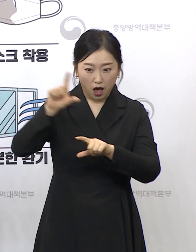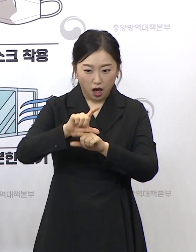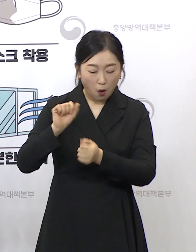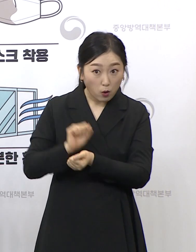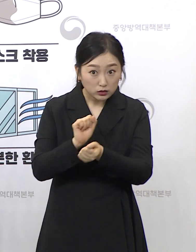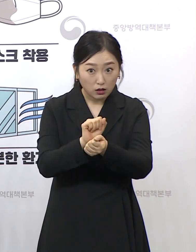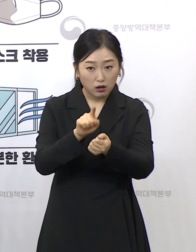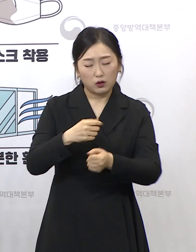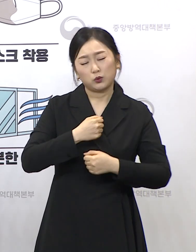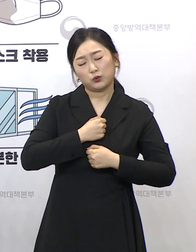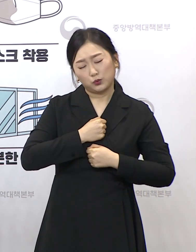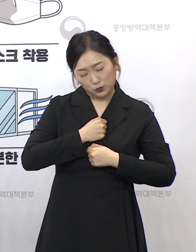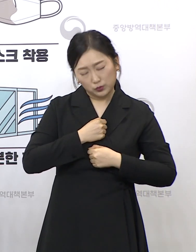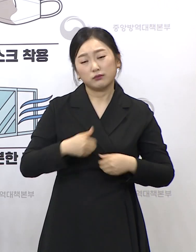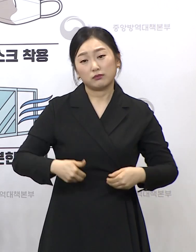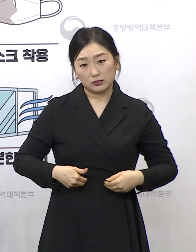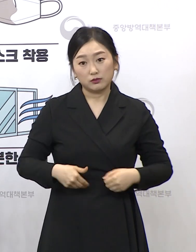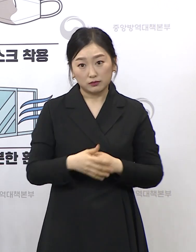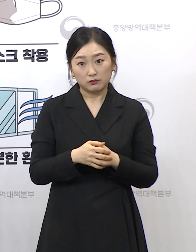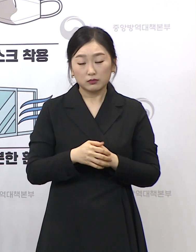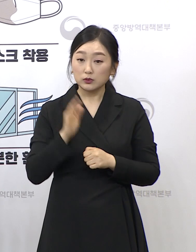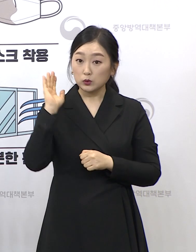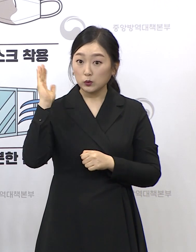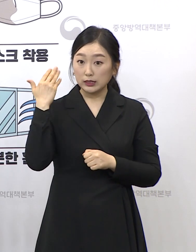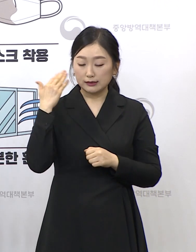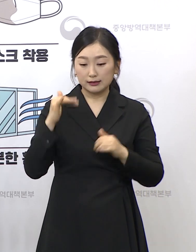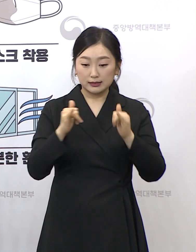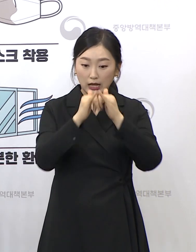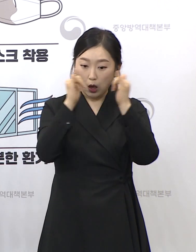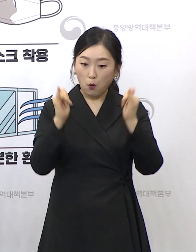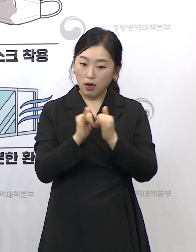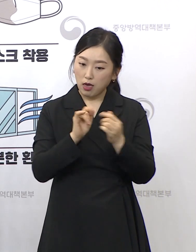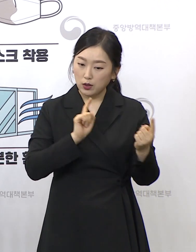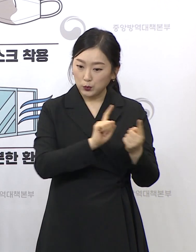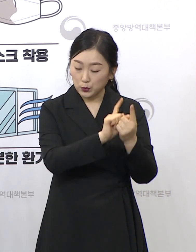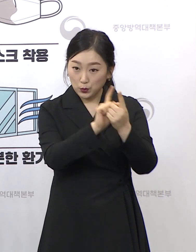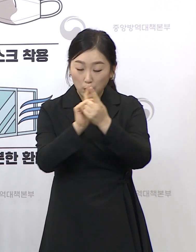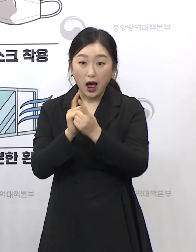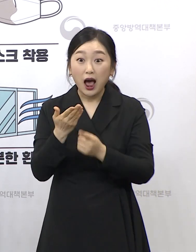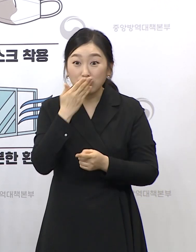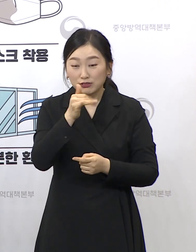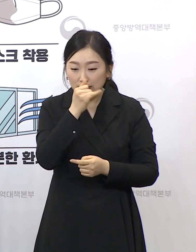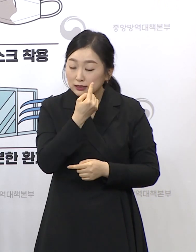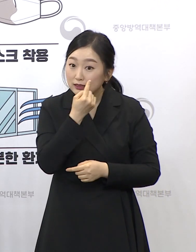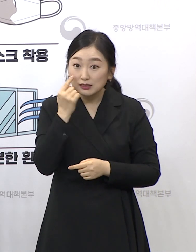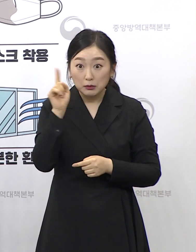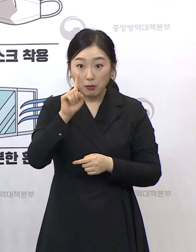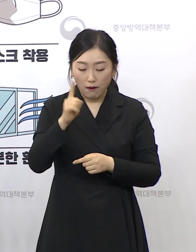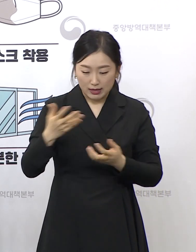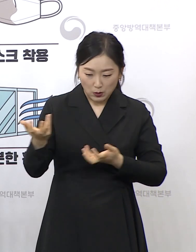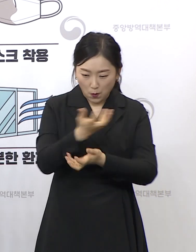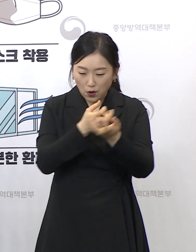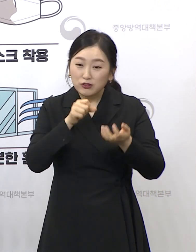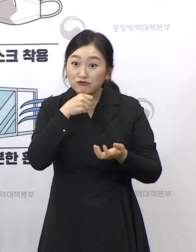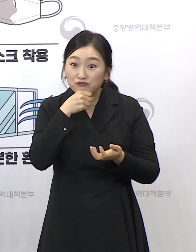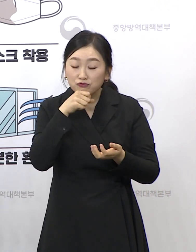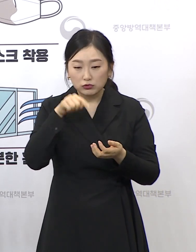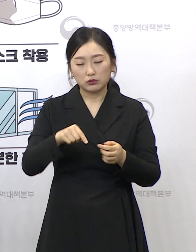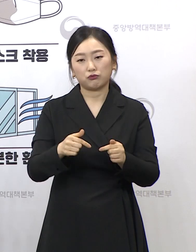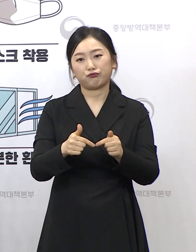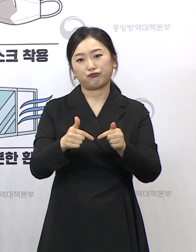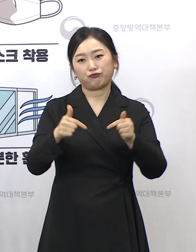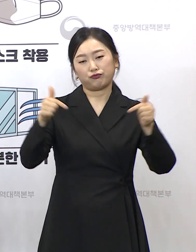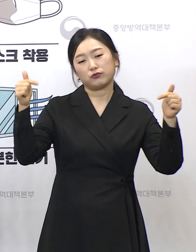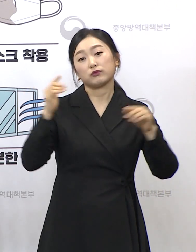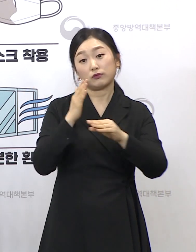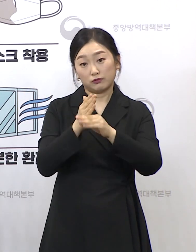경계하고 있습니다. 최근 사회적 접촉 가능성을 의미하는 이동량 지표가 지속적으로 증가하고